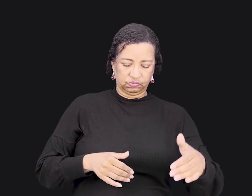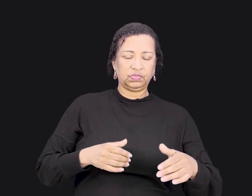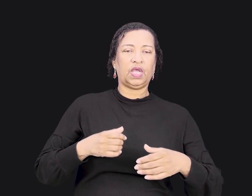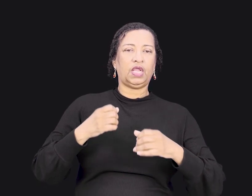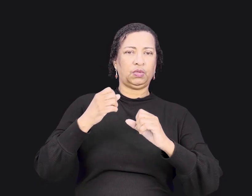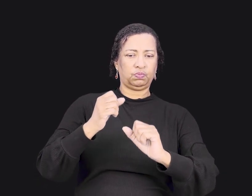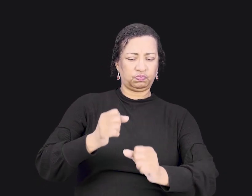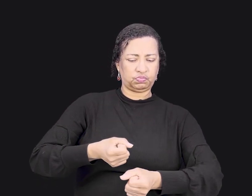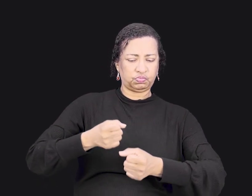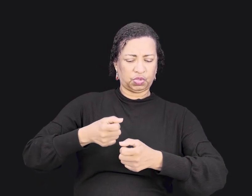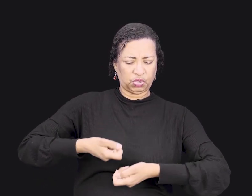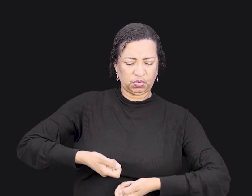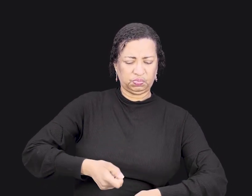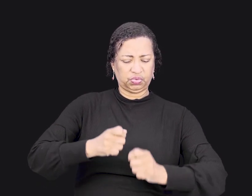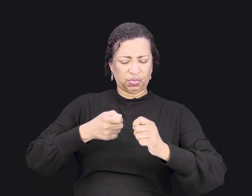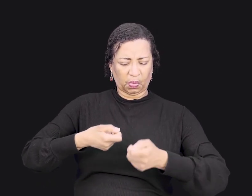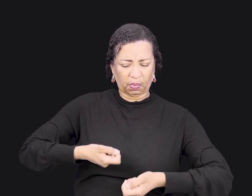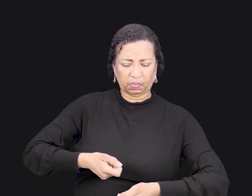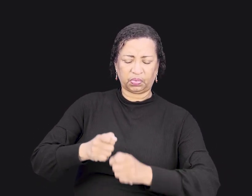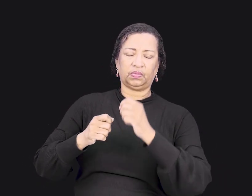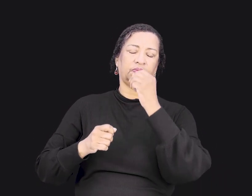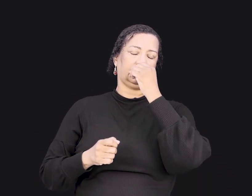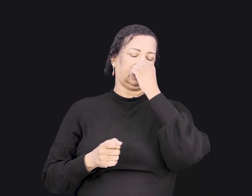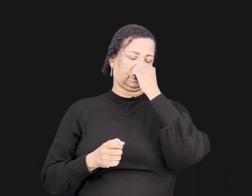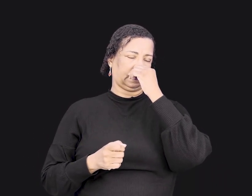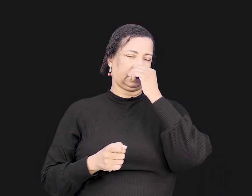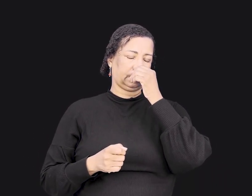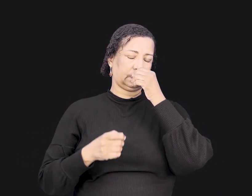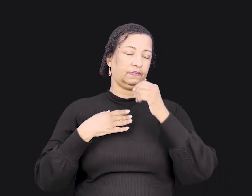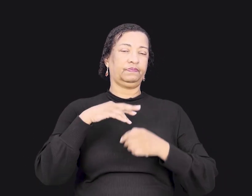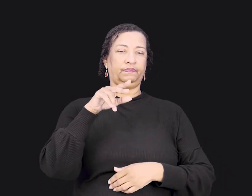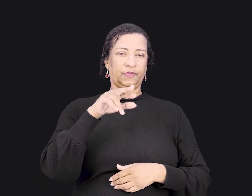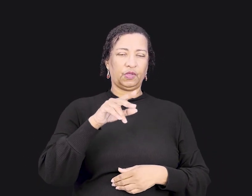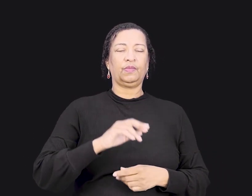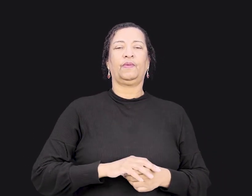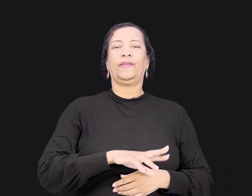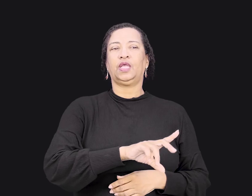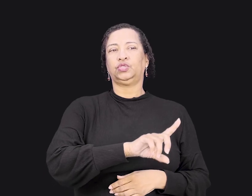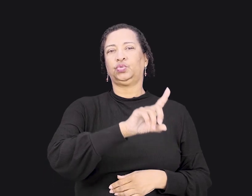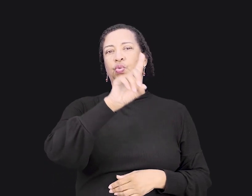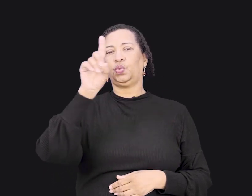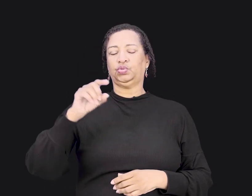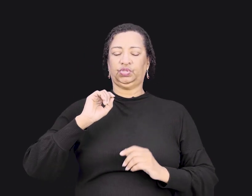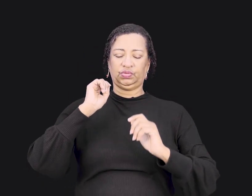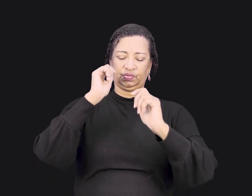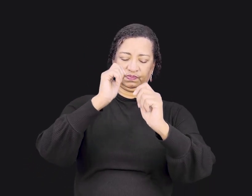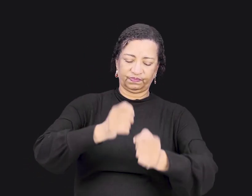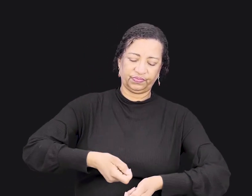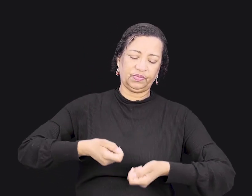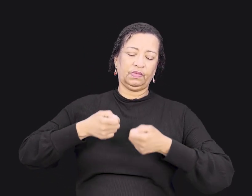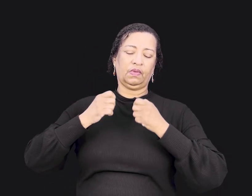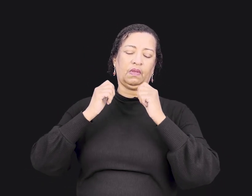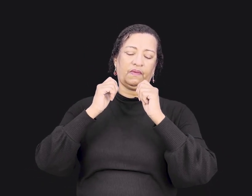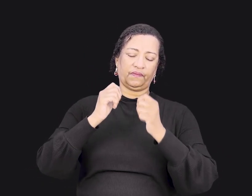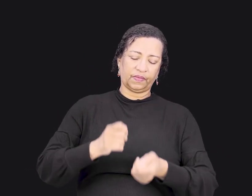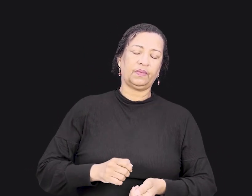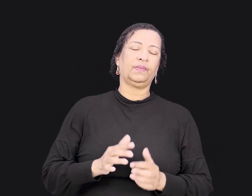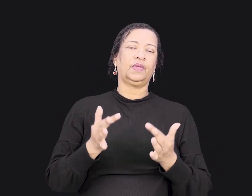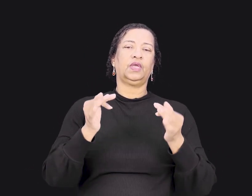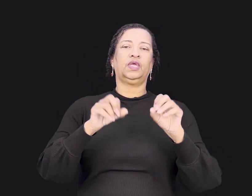da cova para aquela bituca de cigarro. Meu irmão passou o dia inteiro cavando aquela cova e no final do dia, depois de cumprir